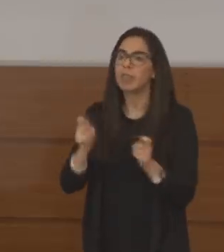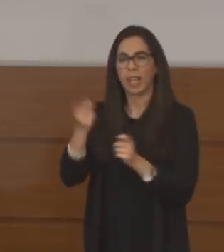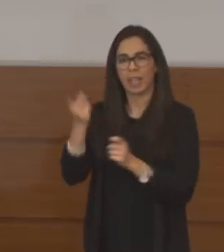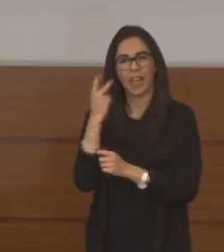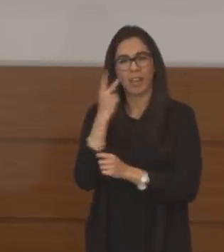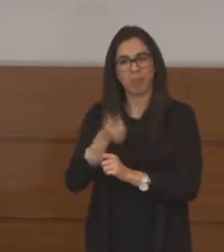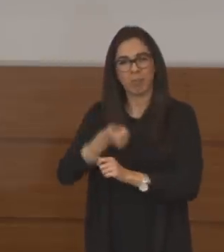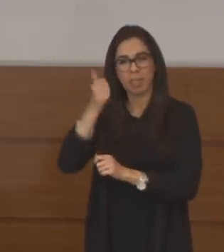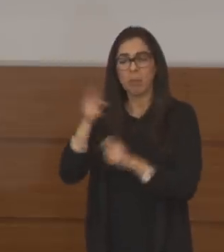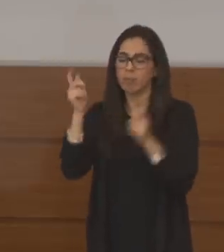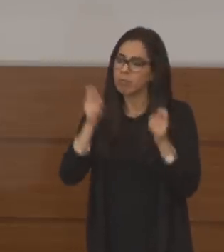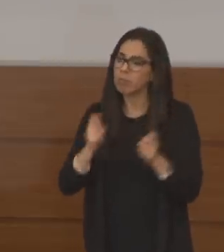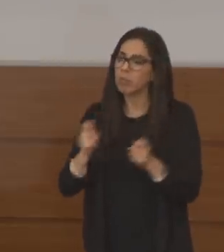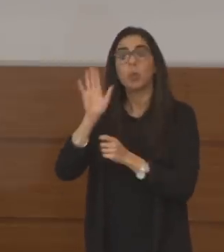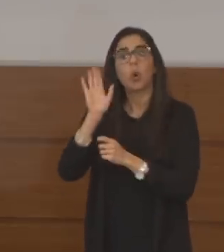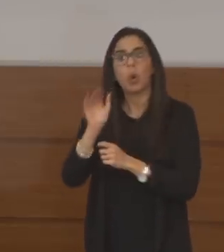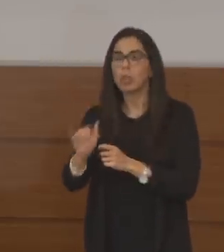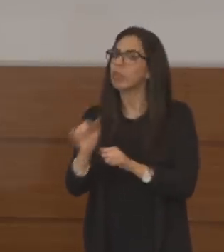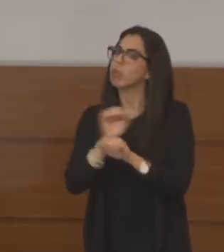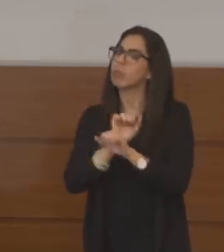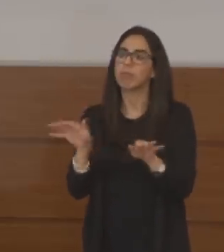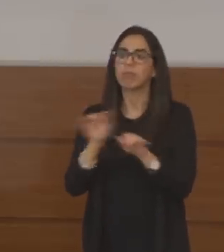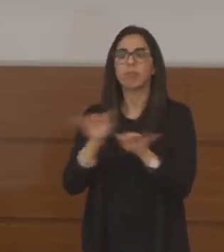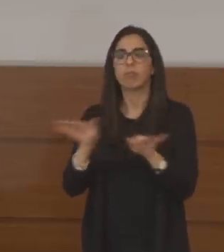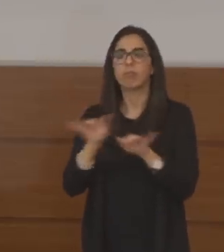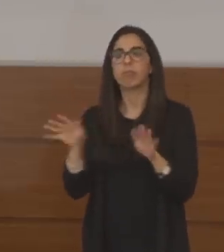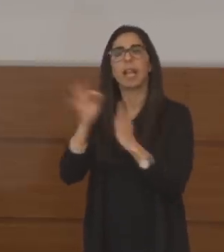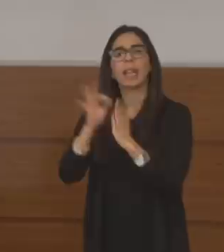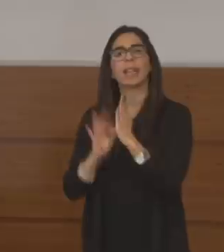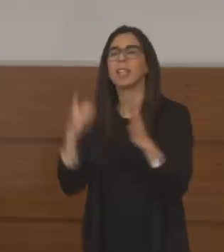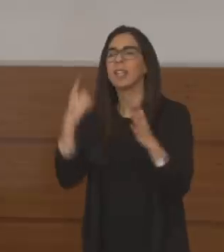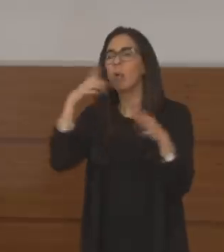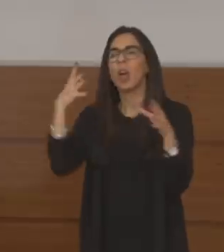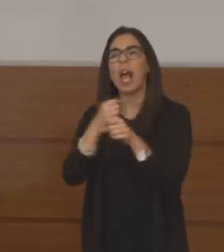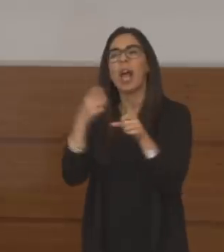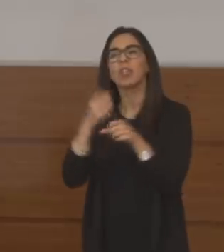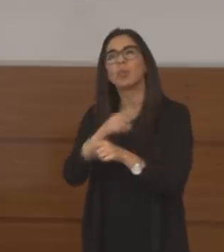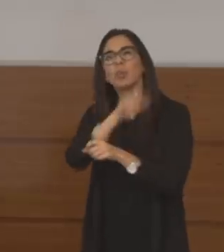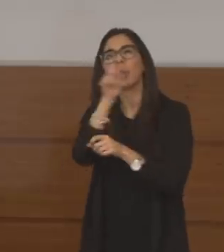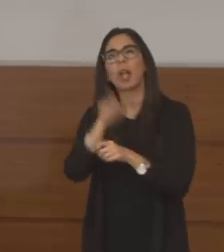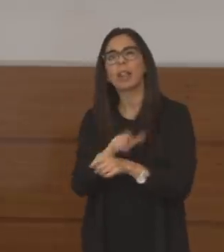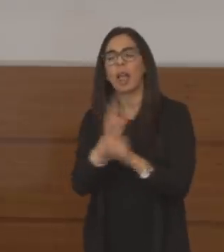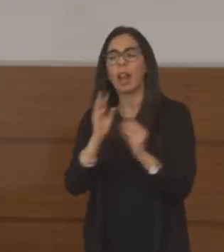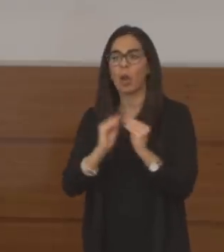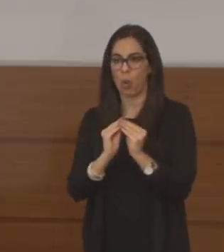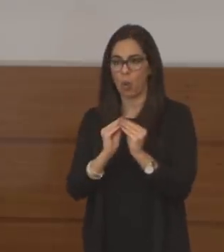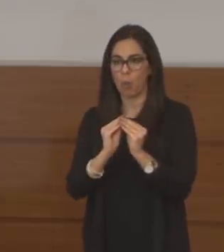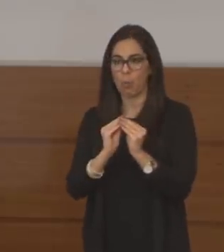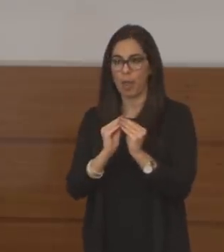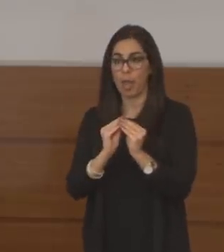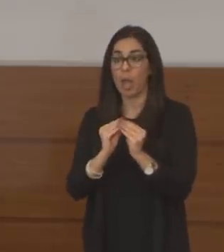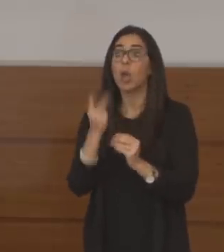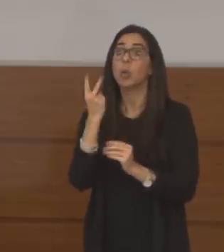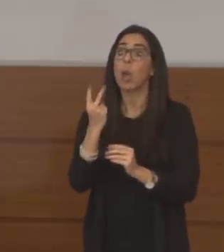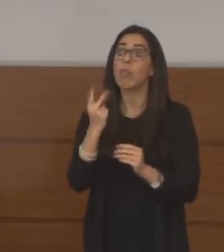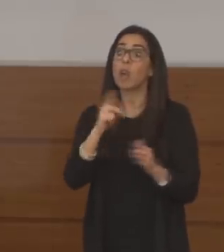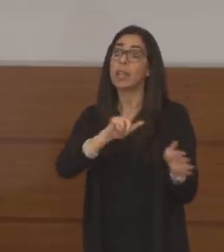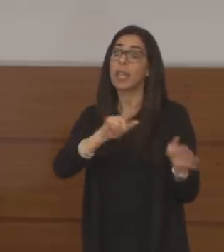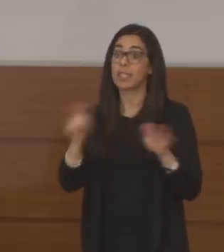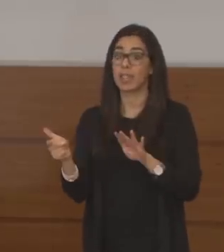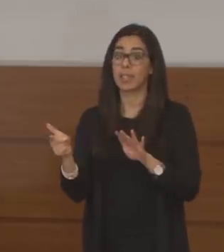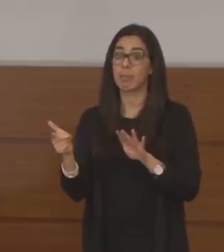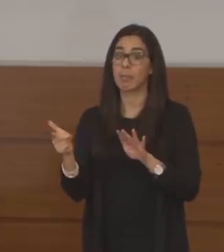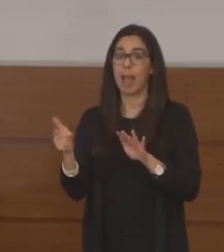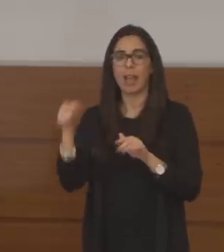e uscirà quotidianamente sono dei dati riassuntivi mentre su base bisettimanali alla fine di